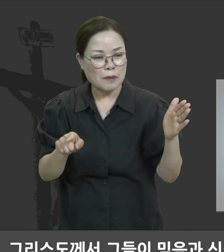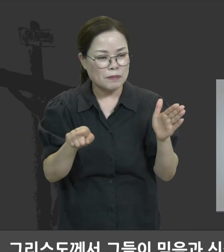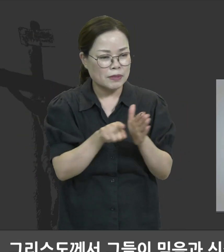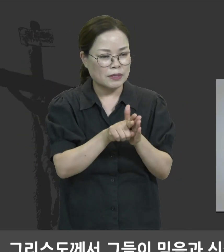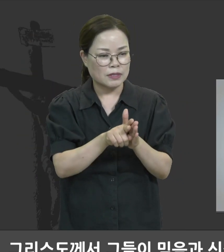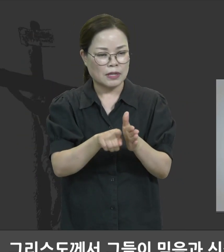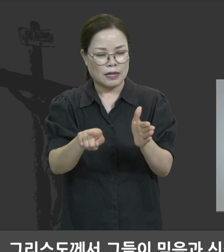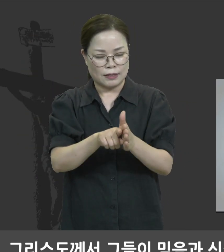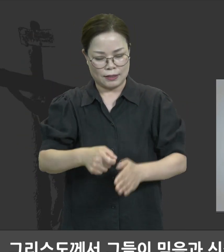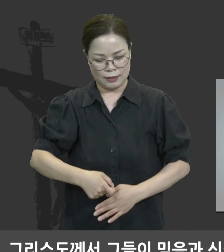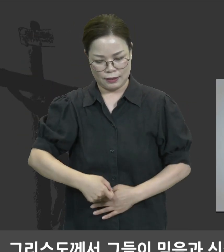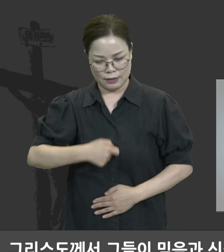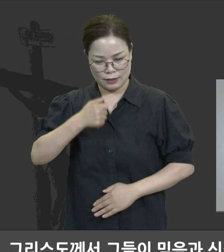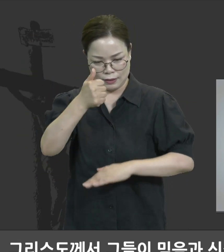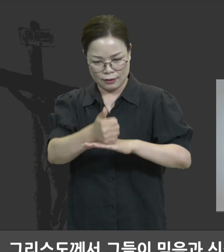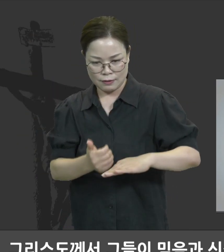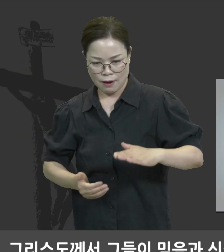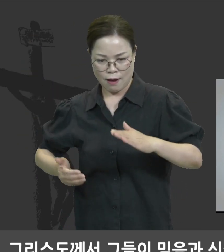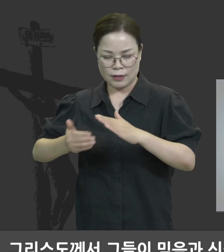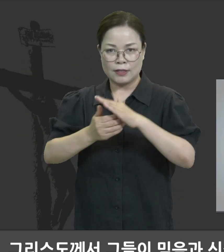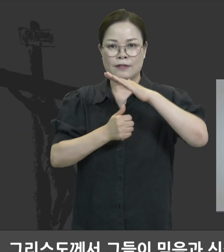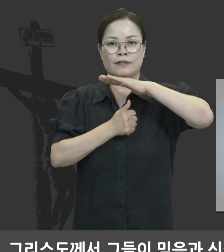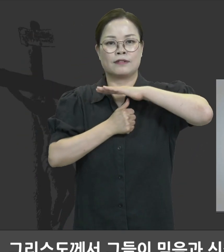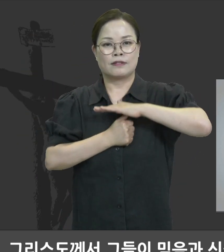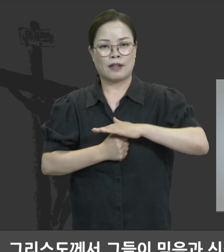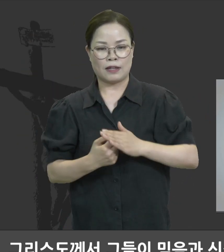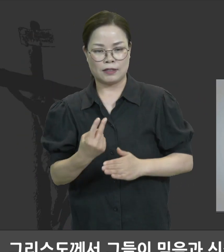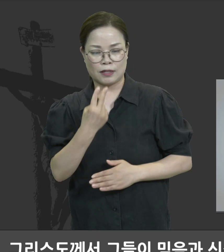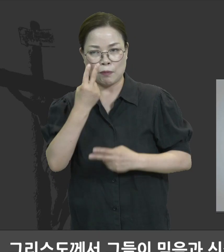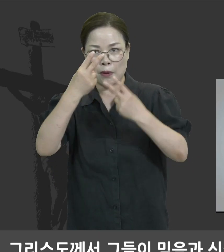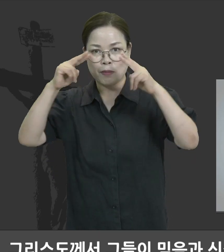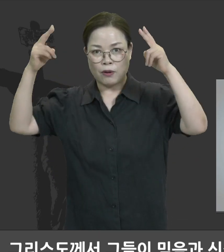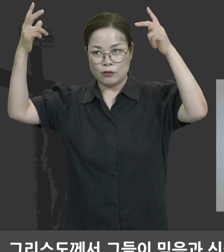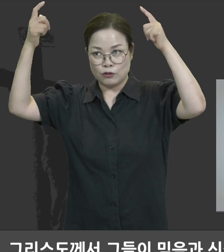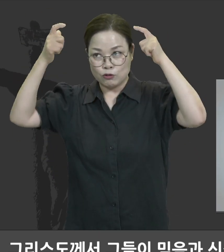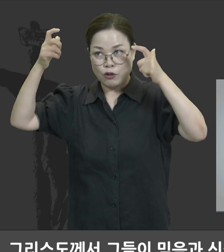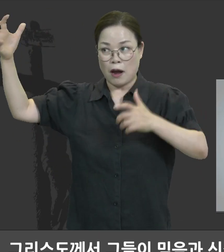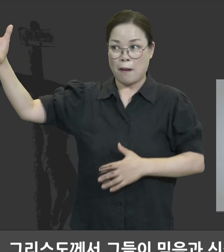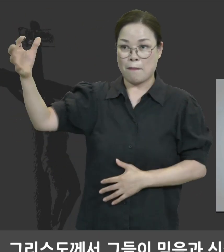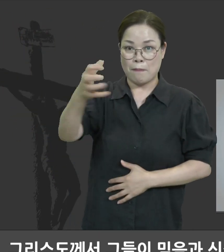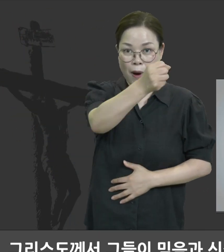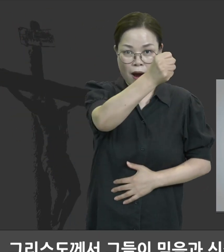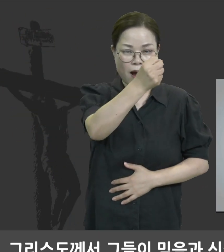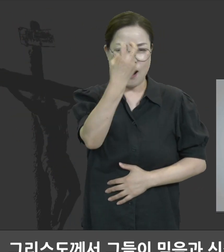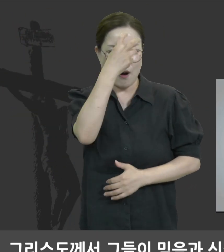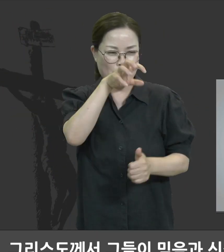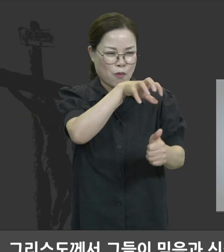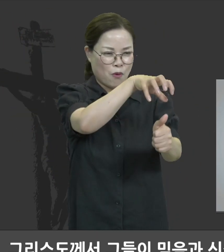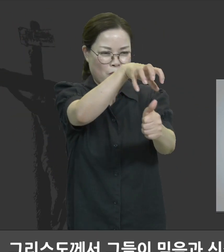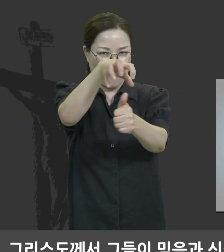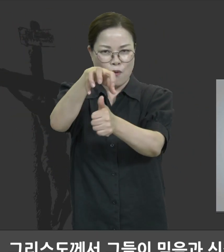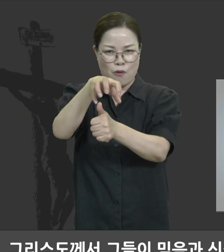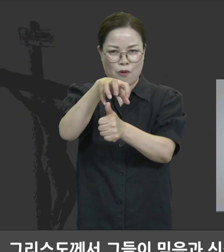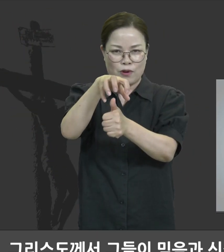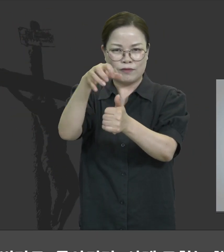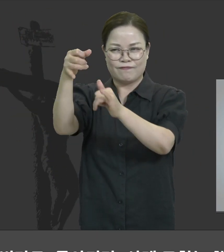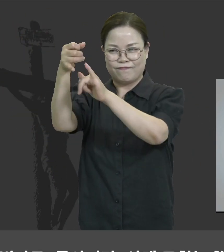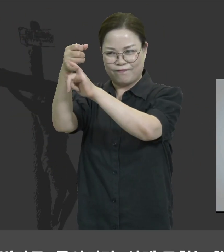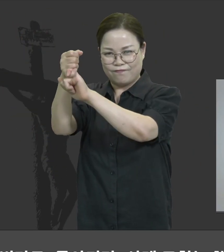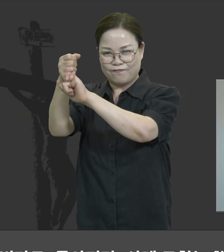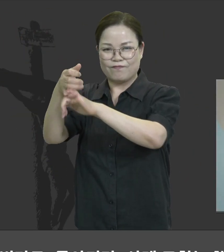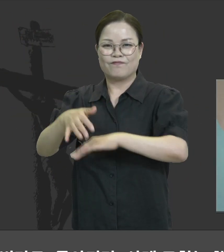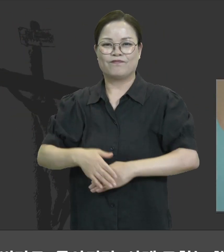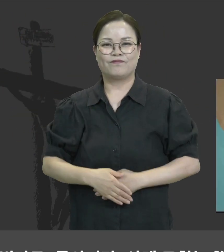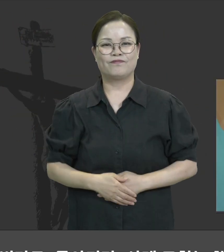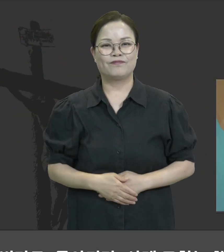믿음과 신실함으로 끝까지 인내하여 생명의 면류관을 얻을 수 있도록 보호해 주시기 때문이죠.